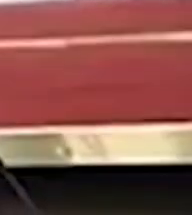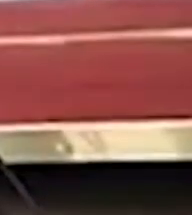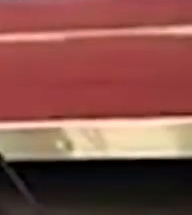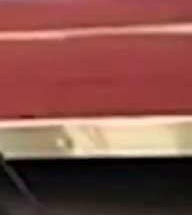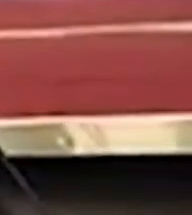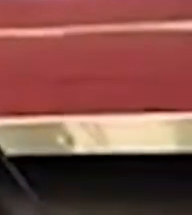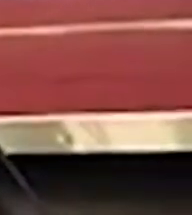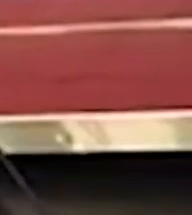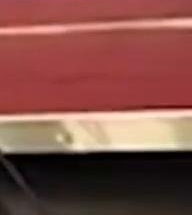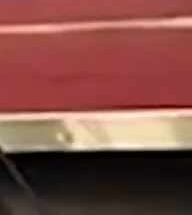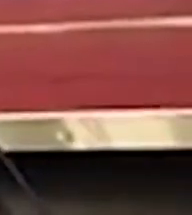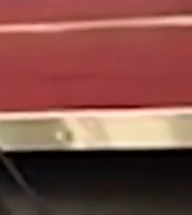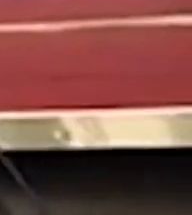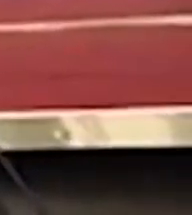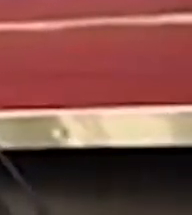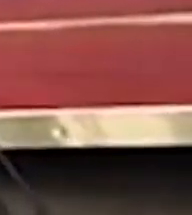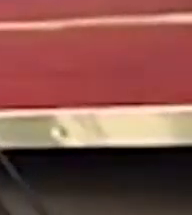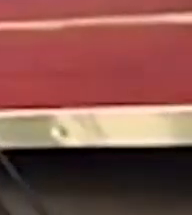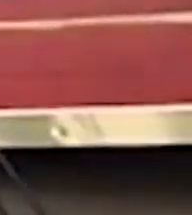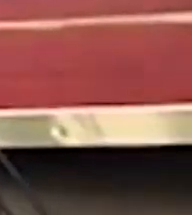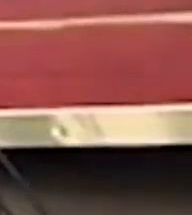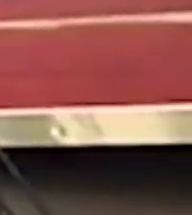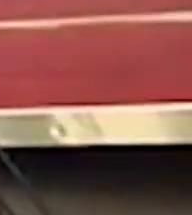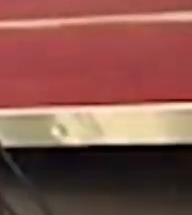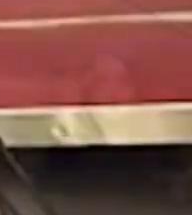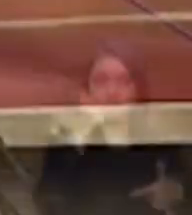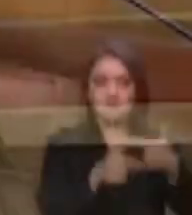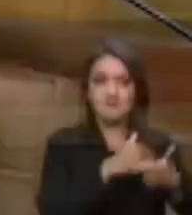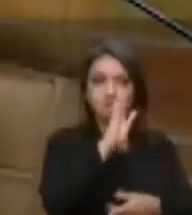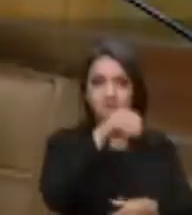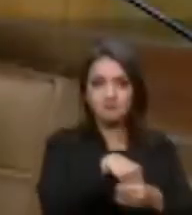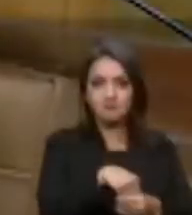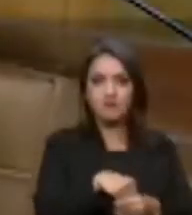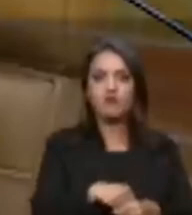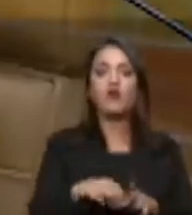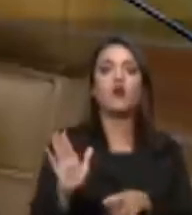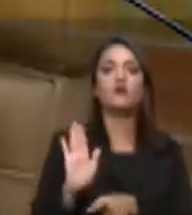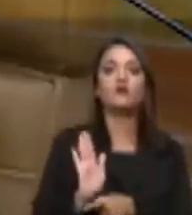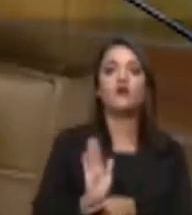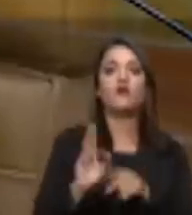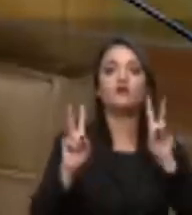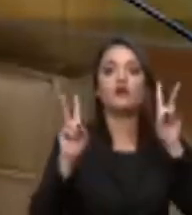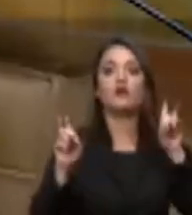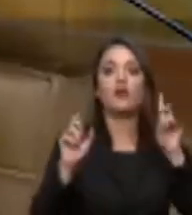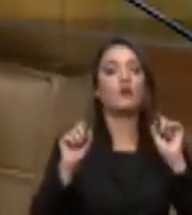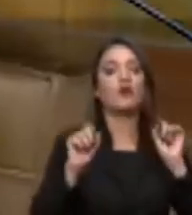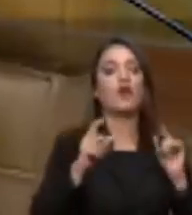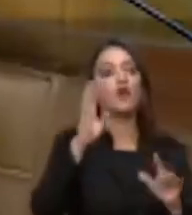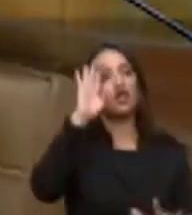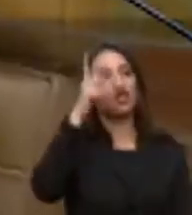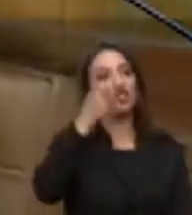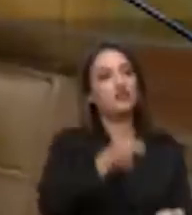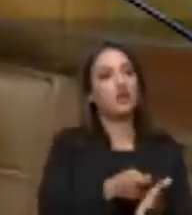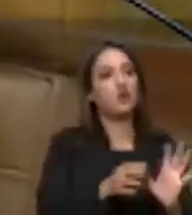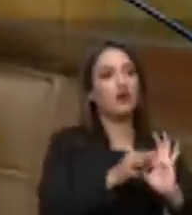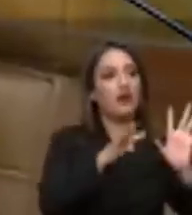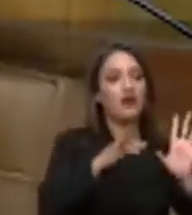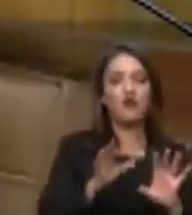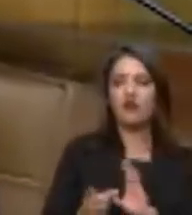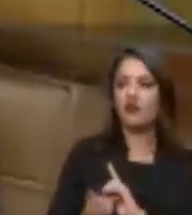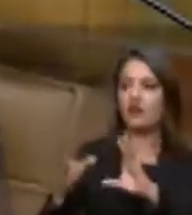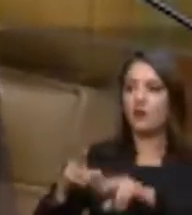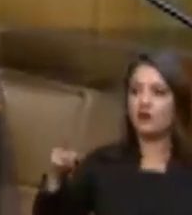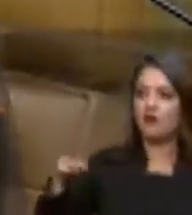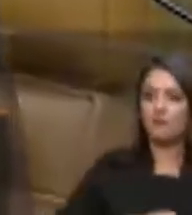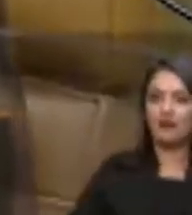das notificações. Curtir, vamos compartilhar essa notícia. O ministro Alexandre de Moraes, do Supremo Tribunal Federal, encaminhou nessa